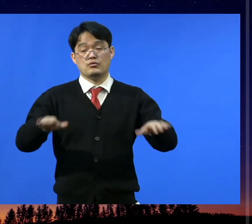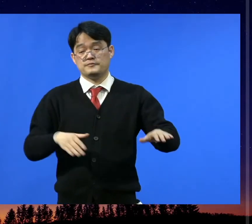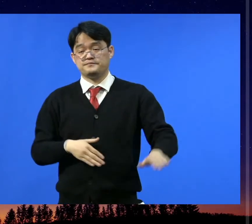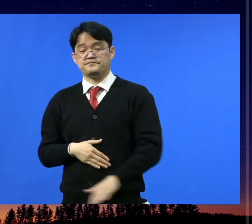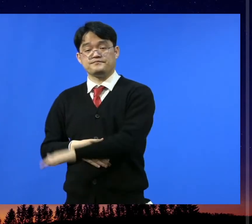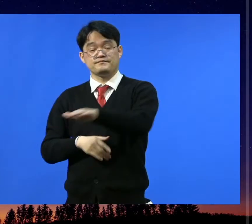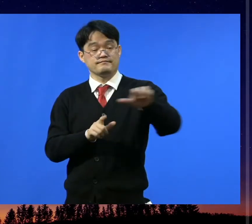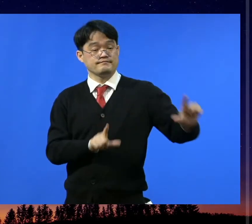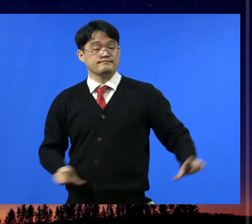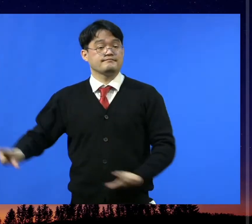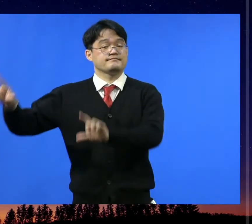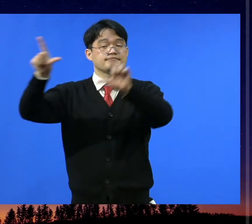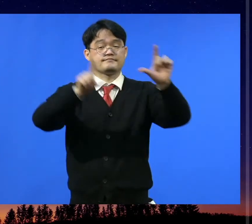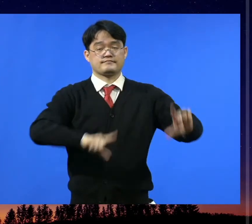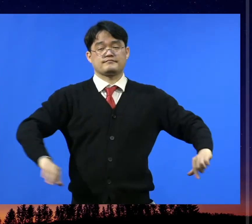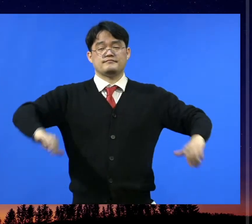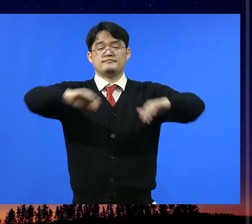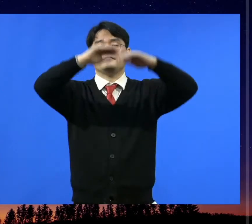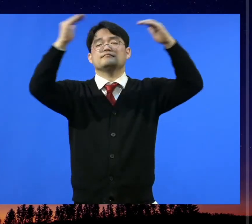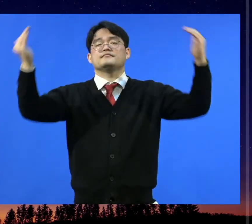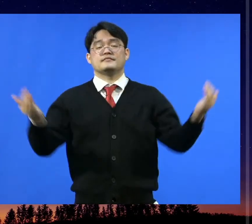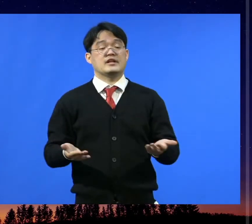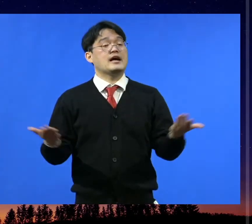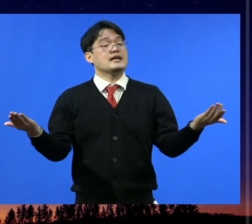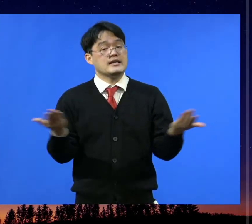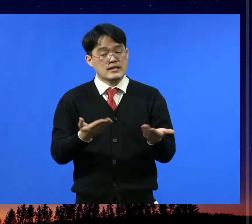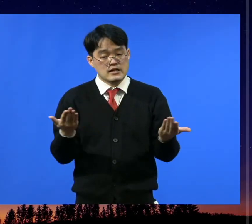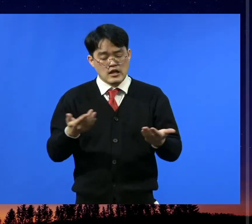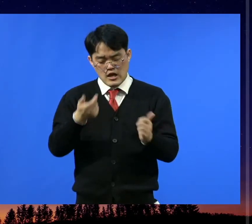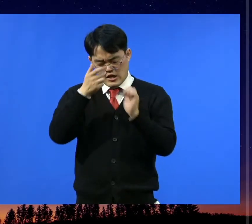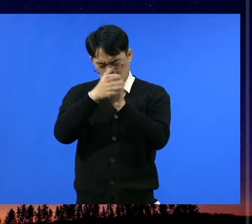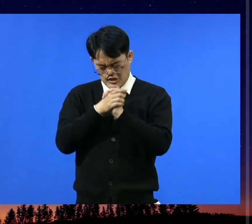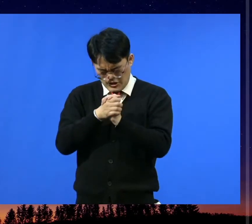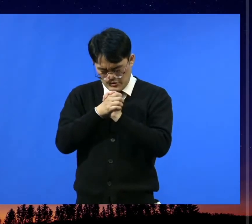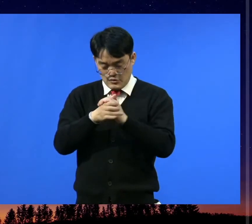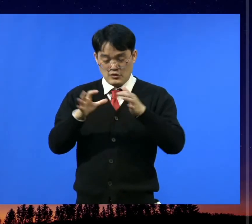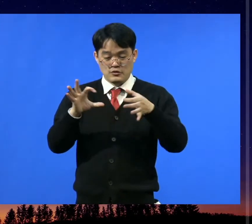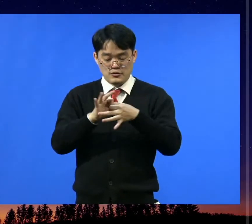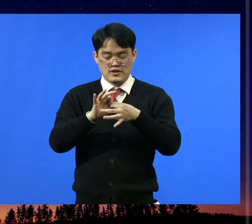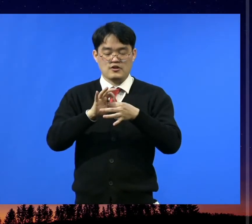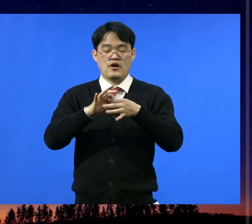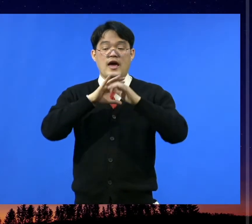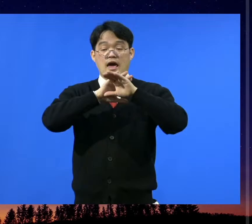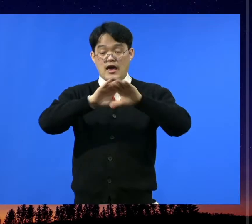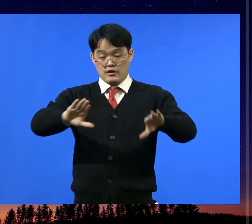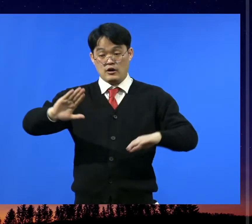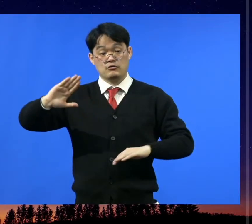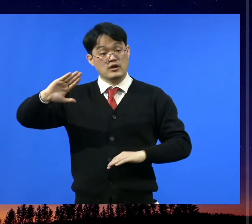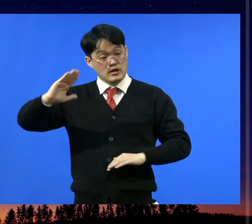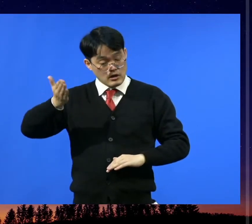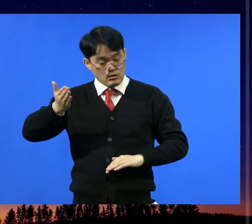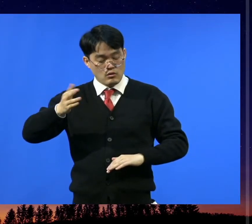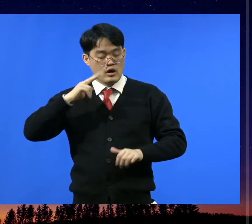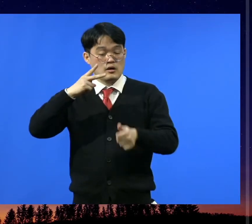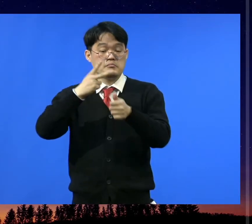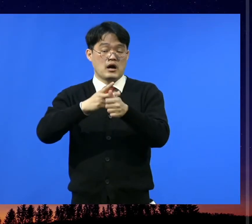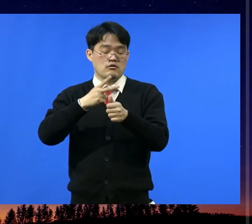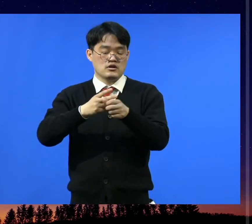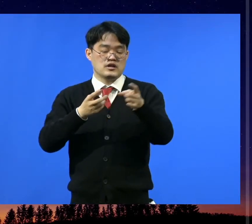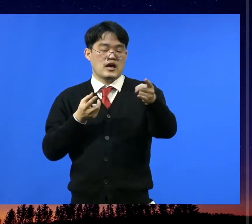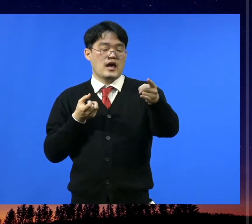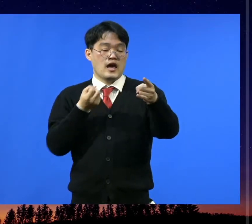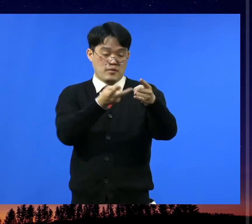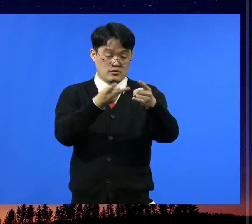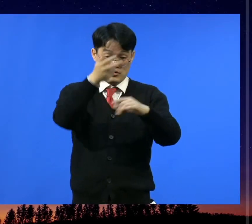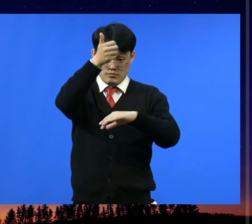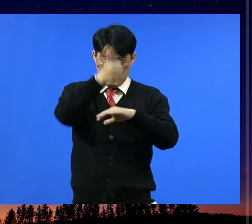삶의 모든 것은 기도에 의해서 성패가 난다는 것을 이 바울은 이 에베소서 마지막 부분에 우리에게